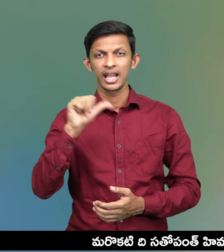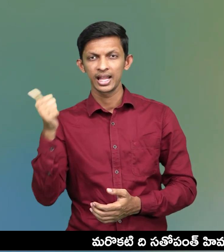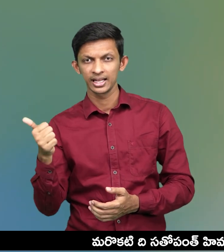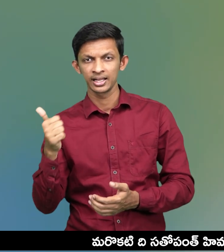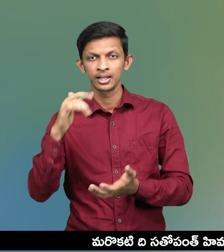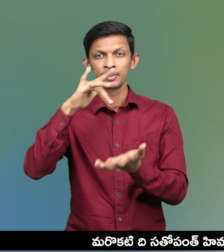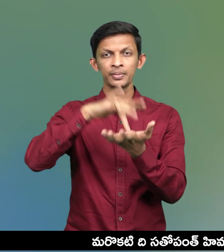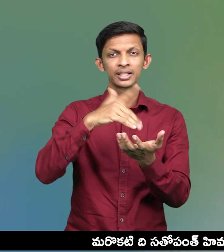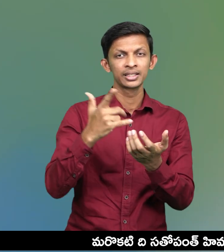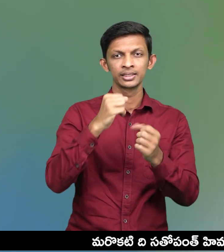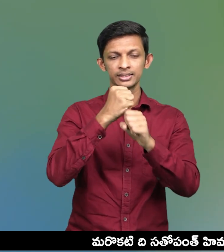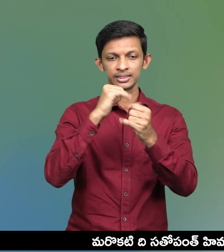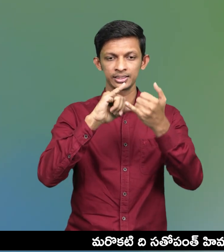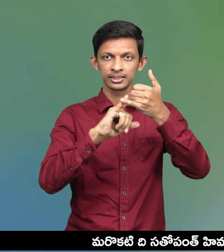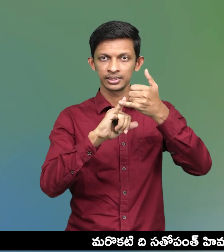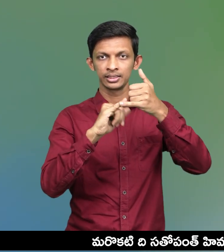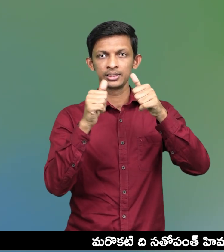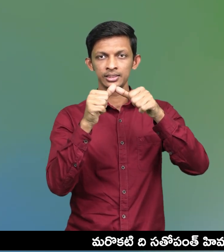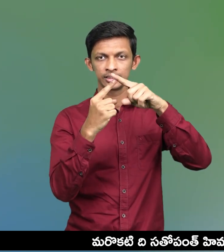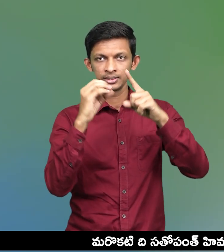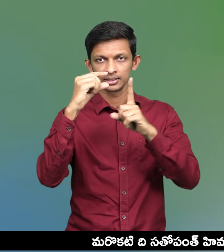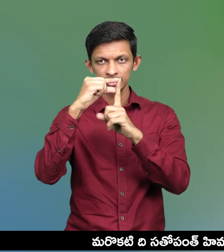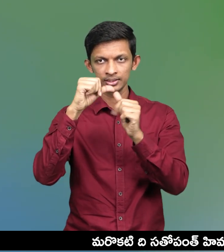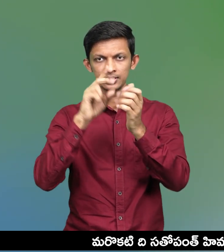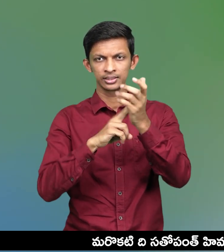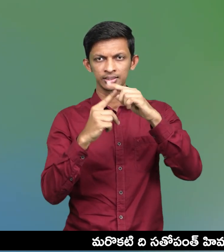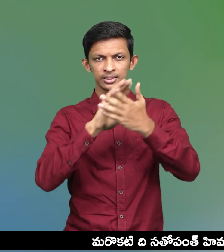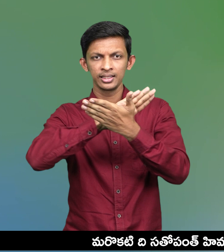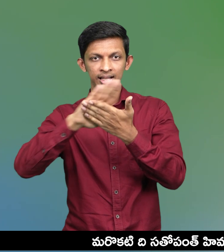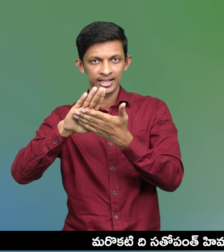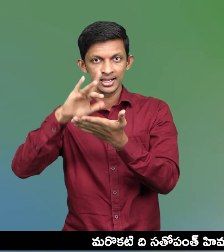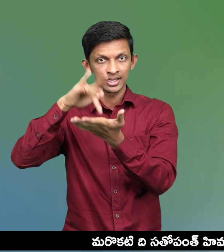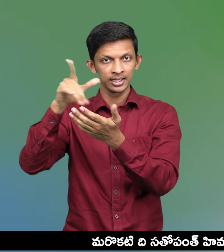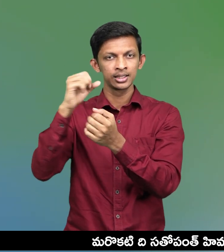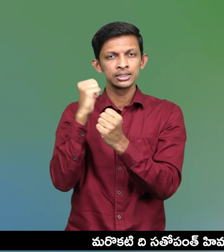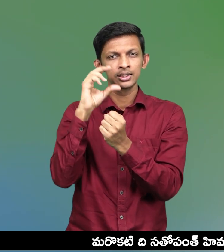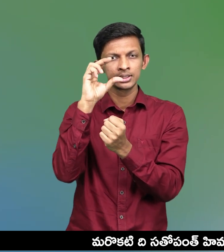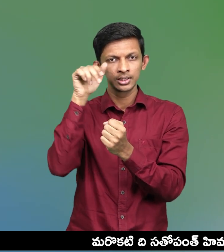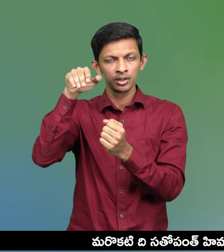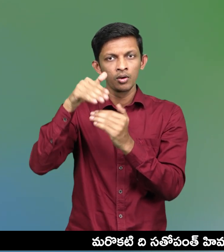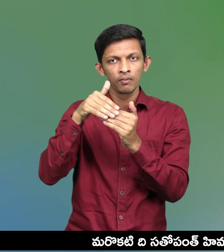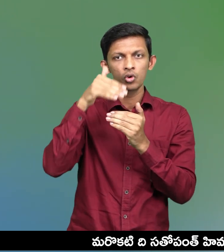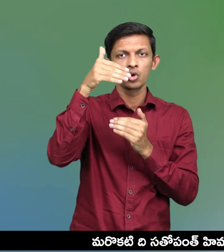మరొకటిది సతోపంత్ హిమానీ నదం, బద్రీనాథ్ యొక్క వాయవ్యం వైపు.